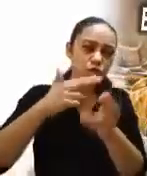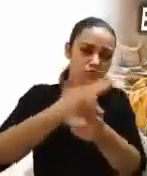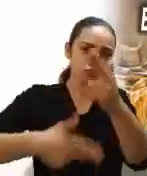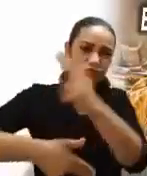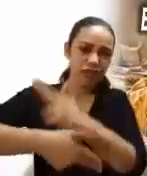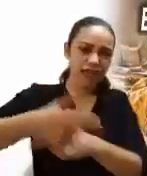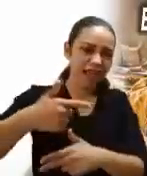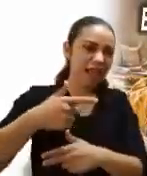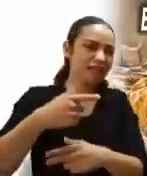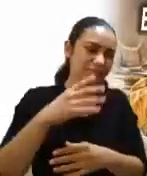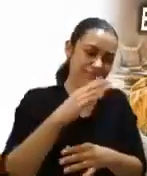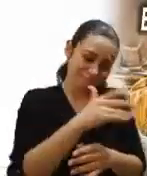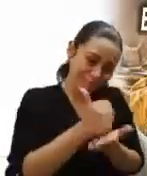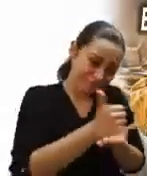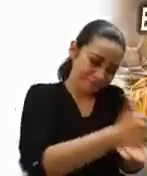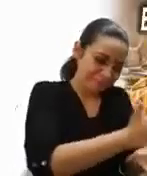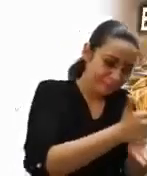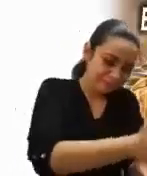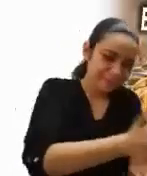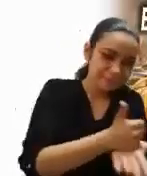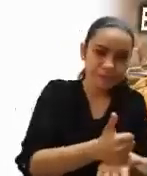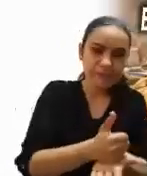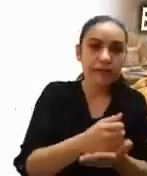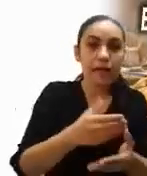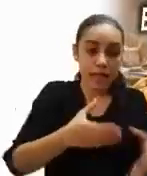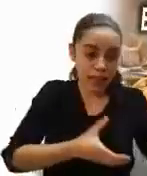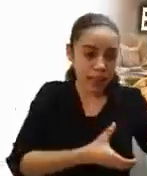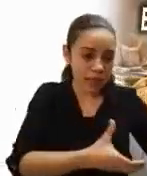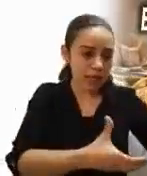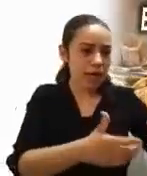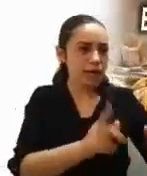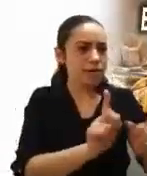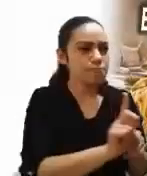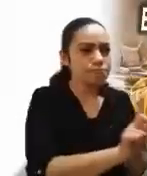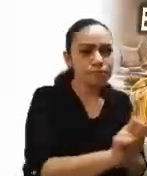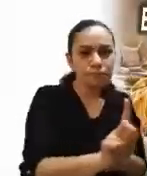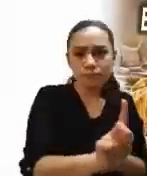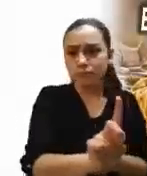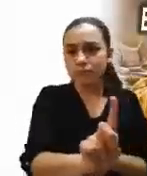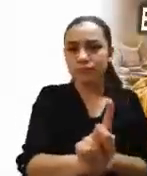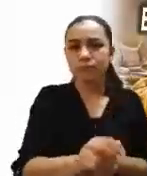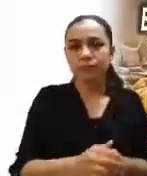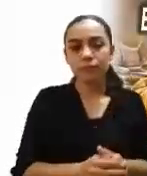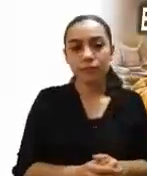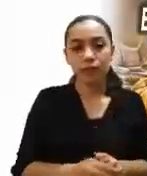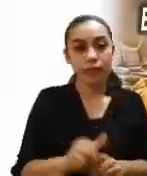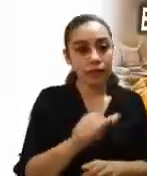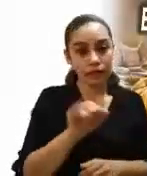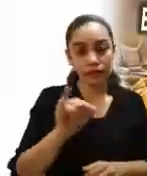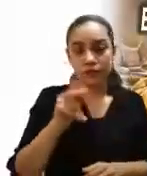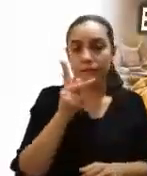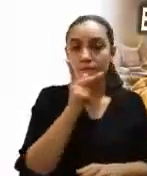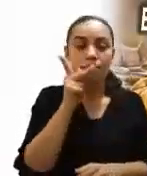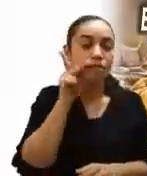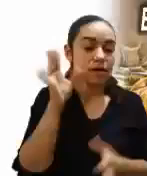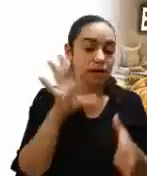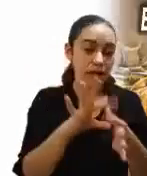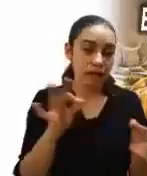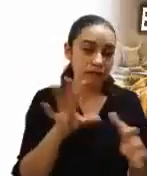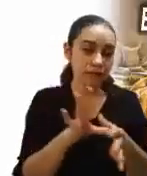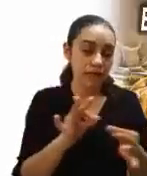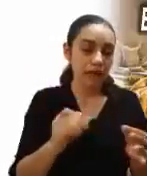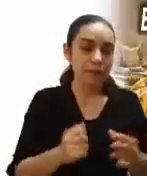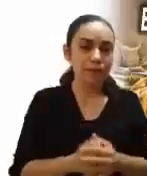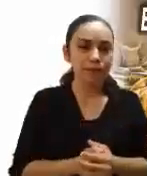estas palabras del Papa cambia por completo la orientación que pensaba darle a mi reflexión. La aplicación